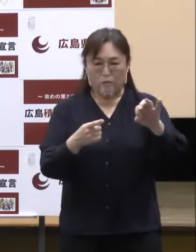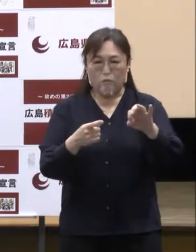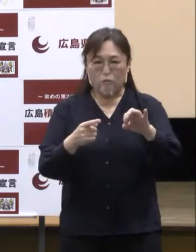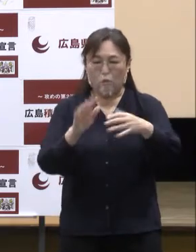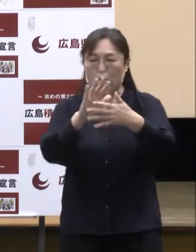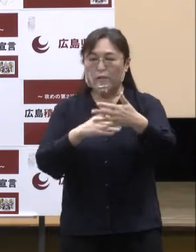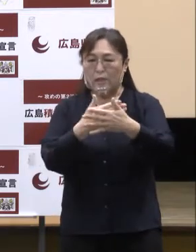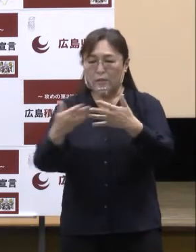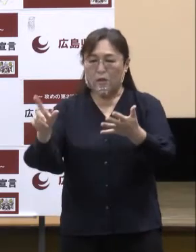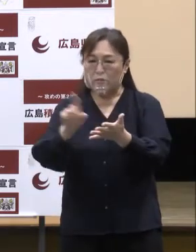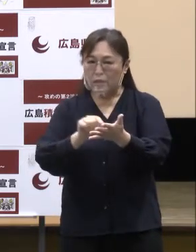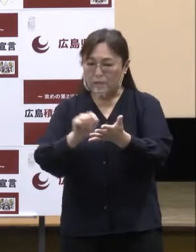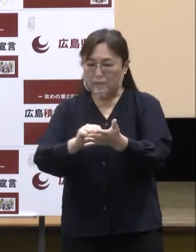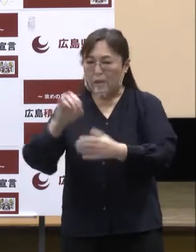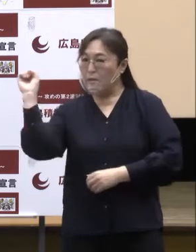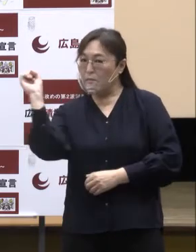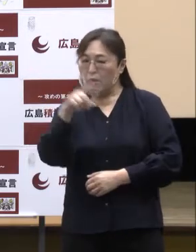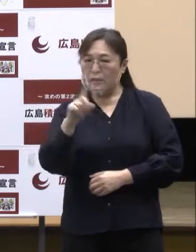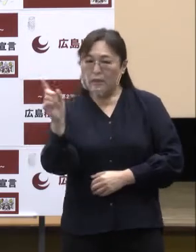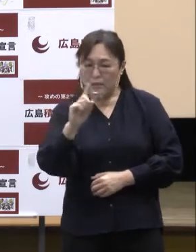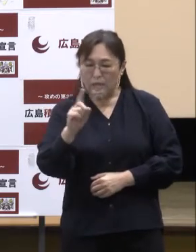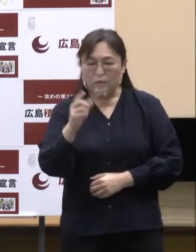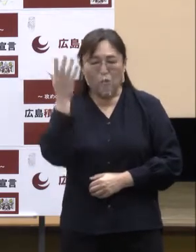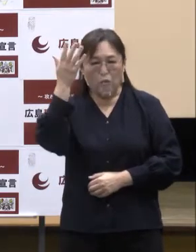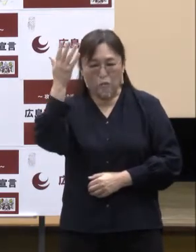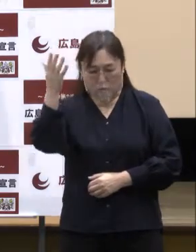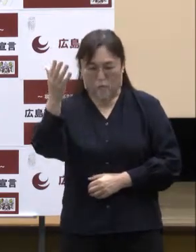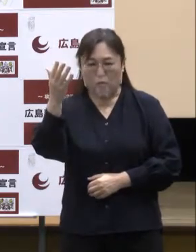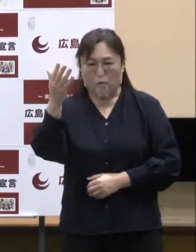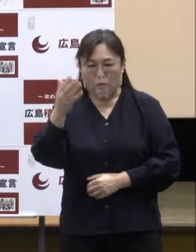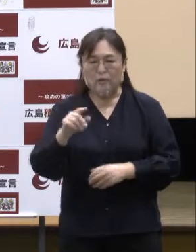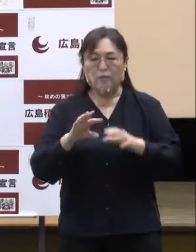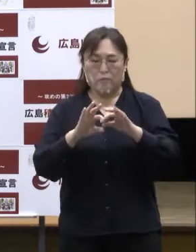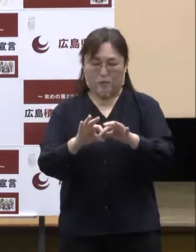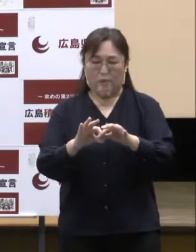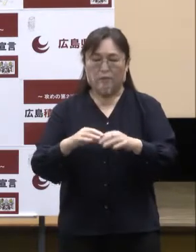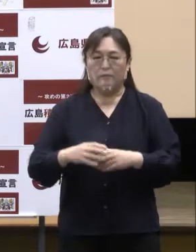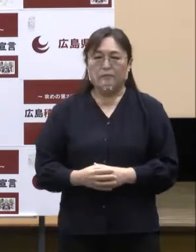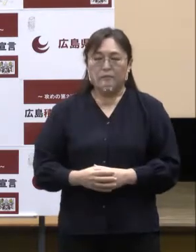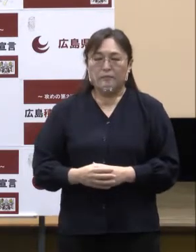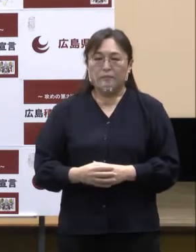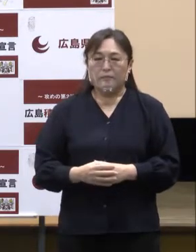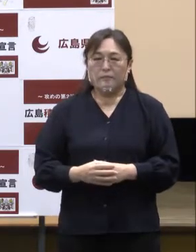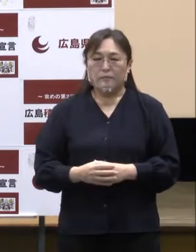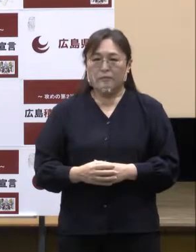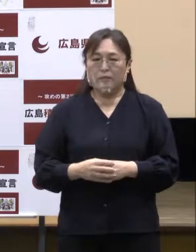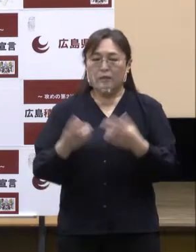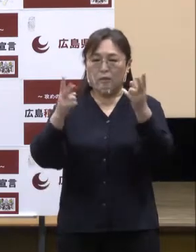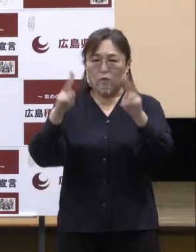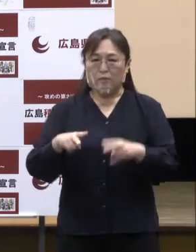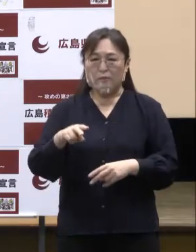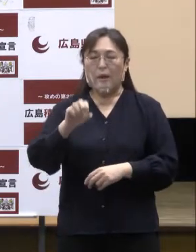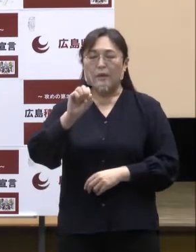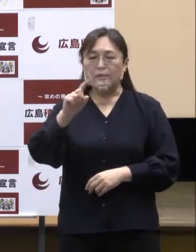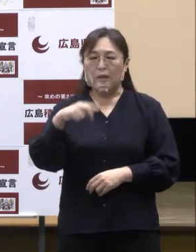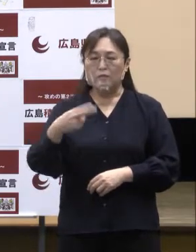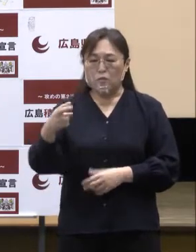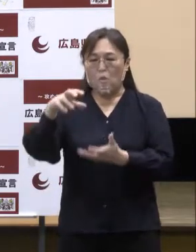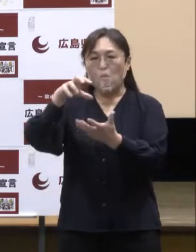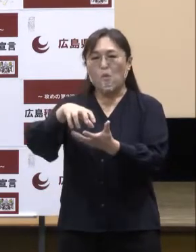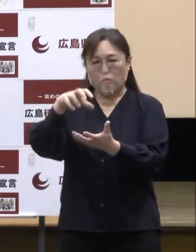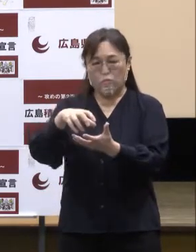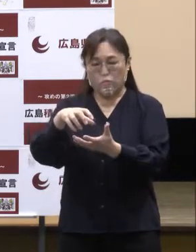ります。広島県ではデジタルテクノロジーを活用した実証実験の場合あります広島産ホースを展開しているところであり